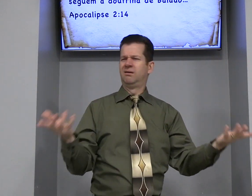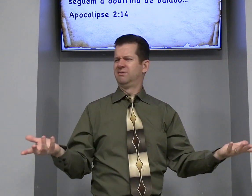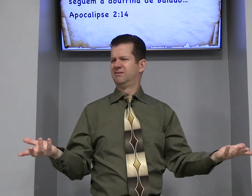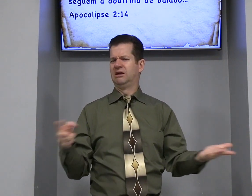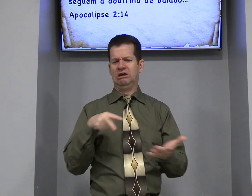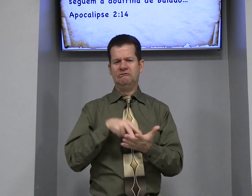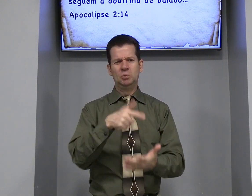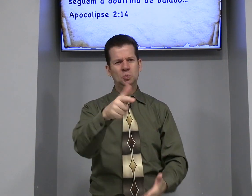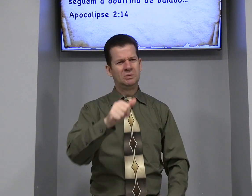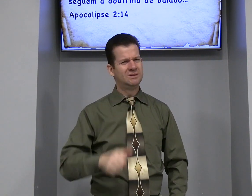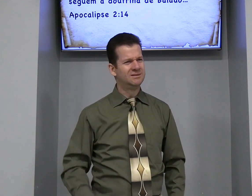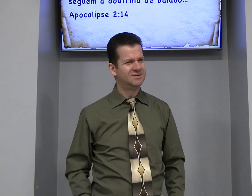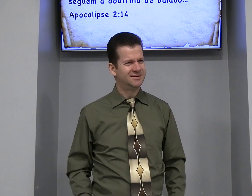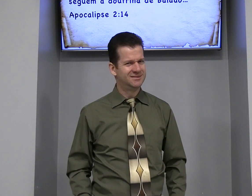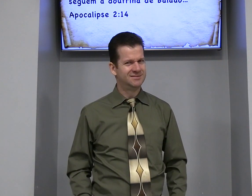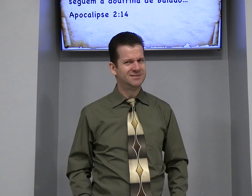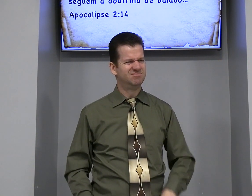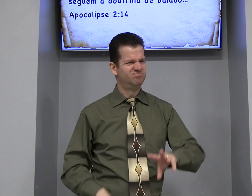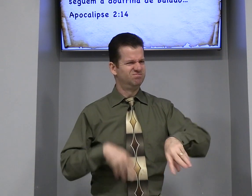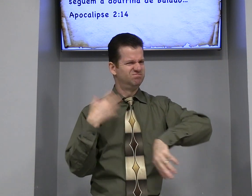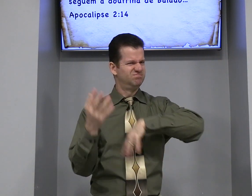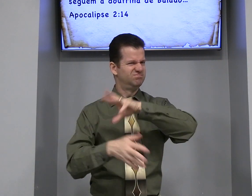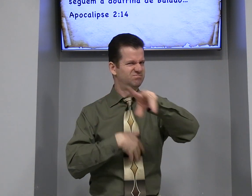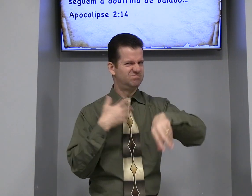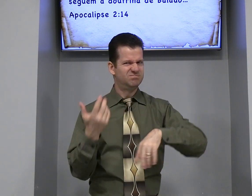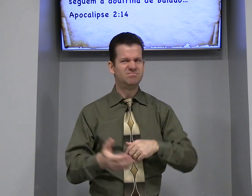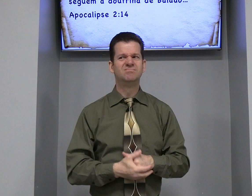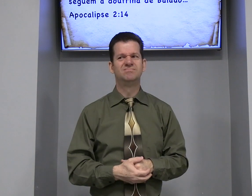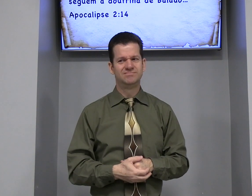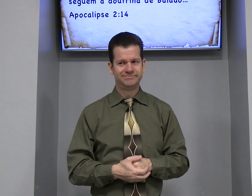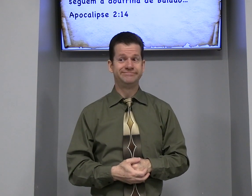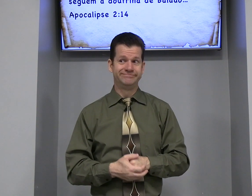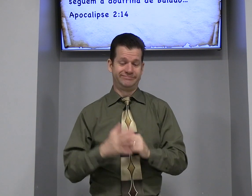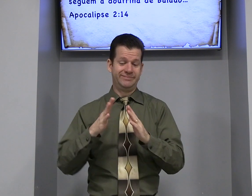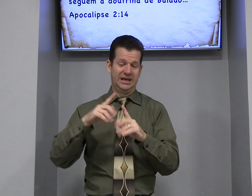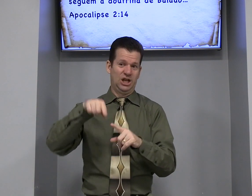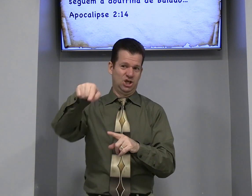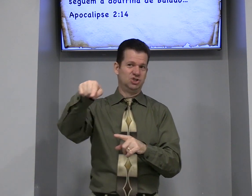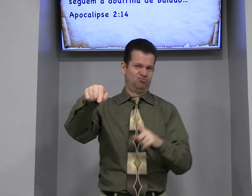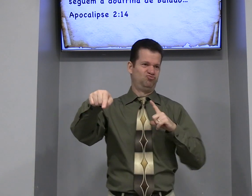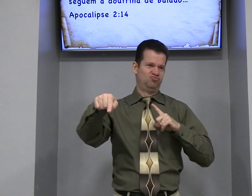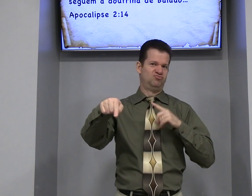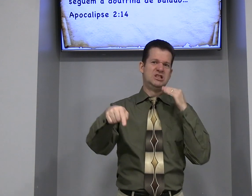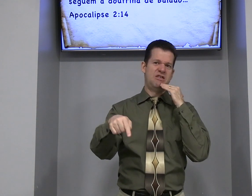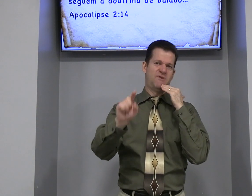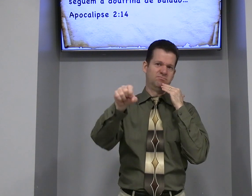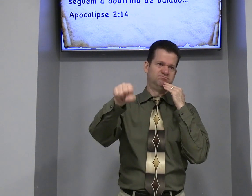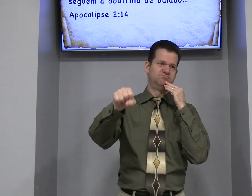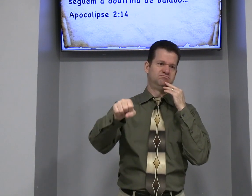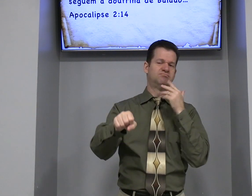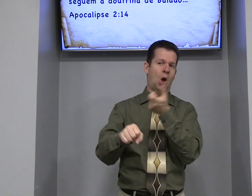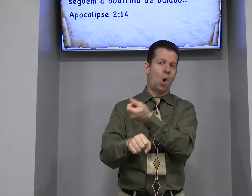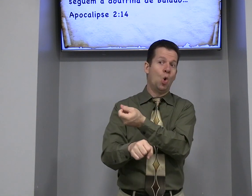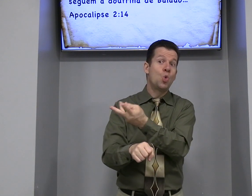Ou tem crente que vai para uma igreja, vai para outra e mistura as doutrinas? Essa igreja em Pérgamo tinha